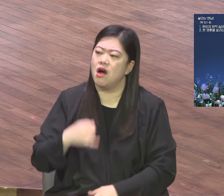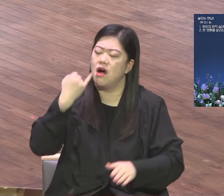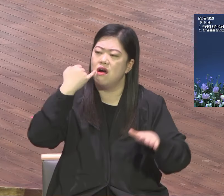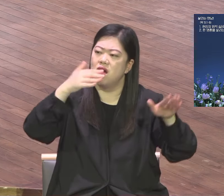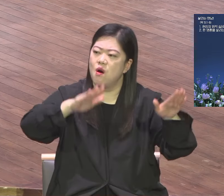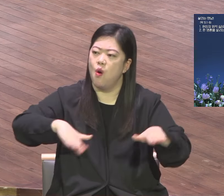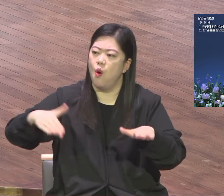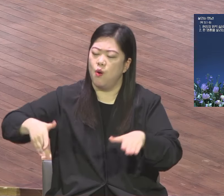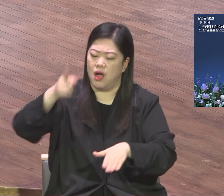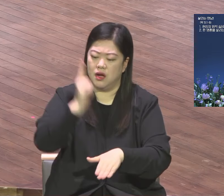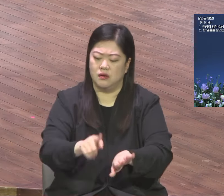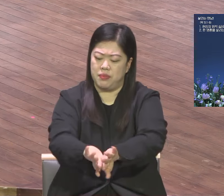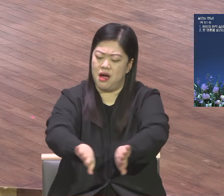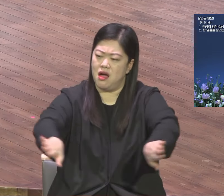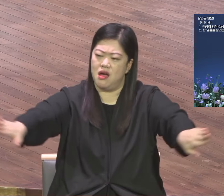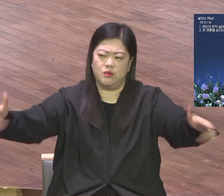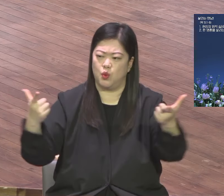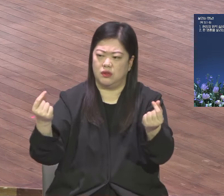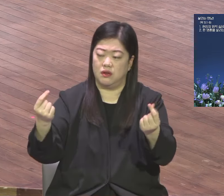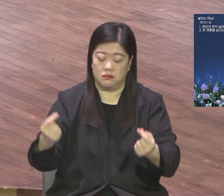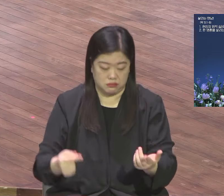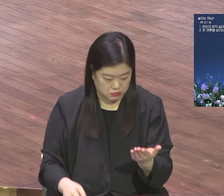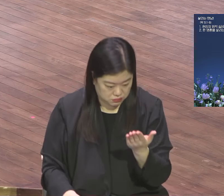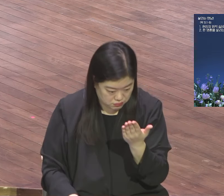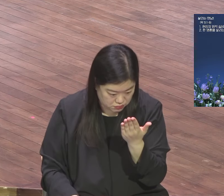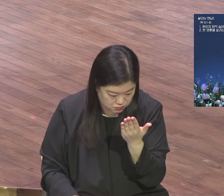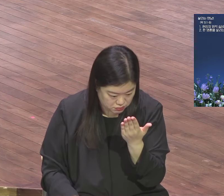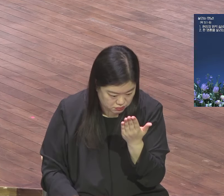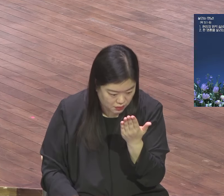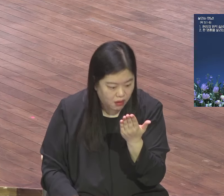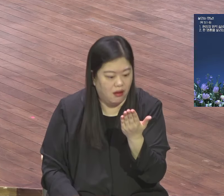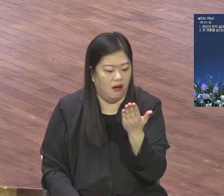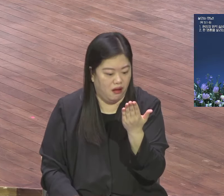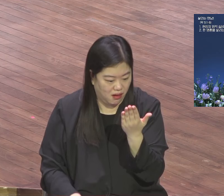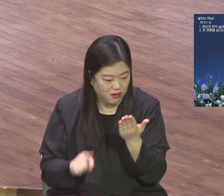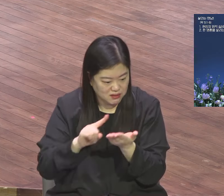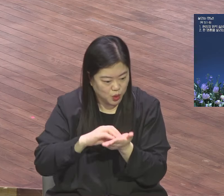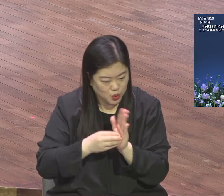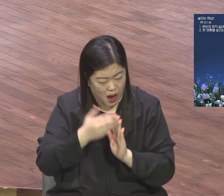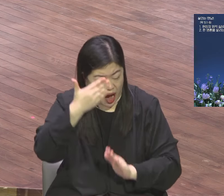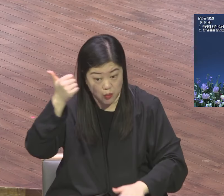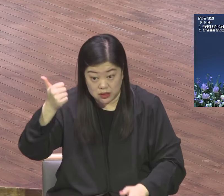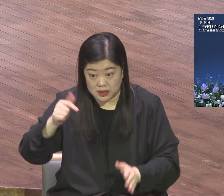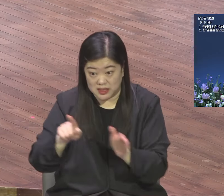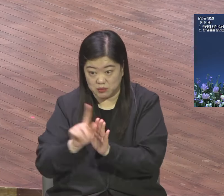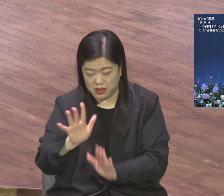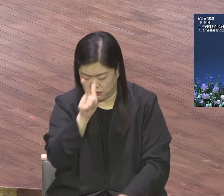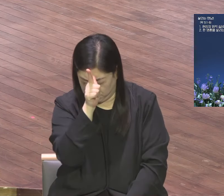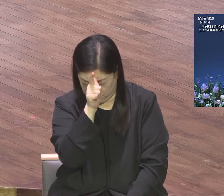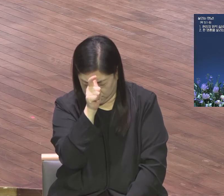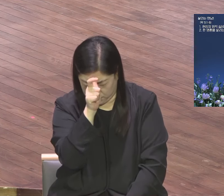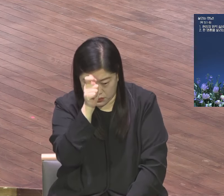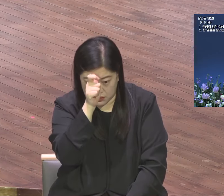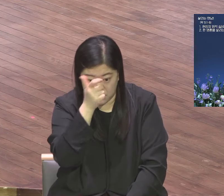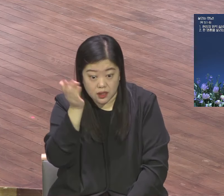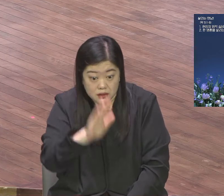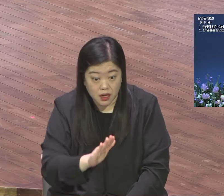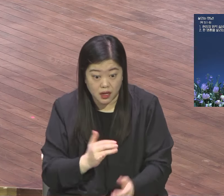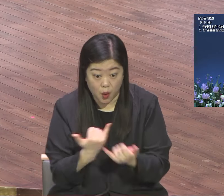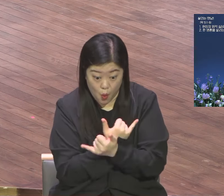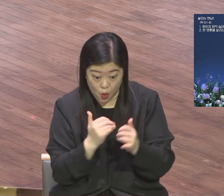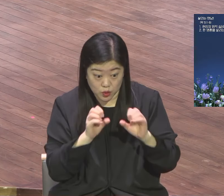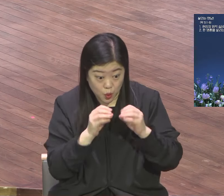대박사건이었다. 대박사건. 홍해가 갈라지는. 하나님의 산역사가 현장에 지금 일어나고 있습니다.